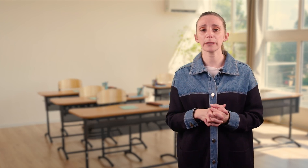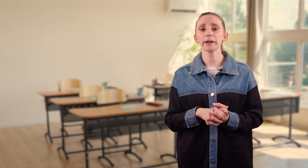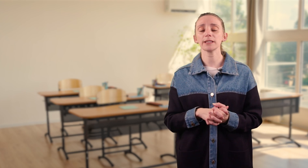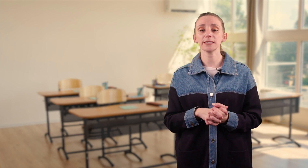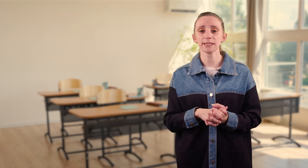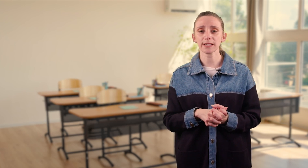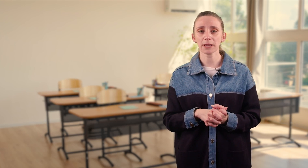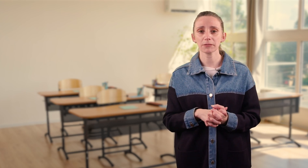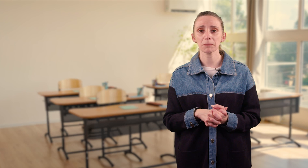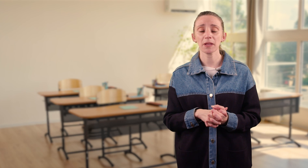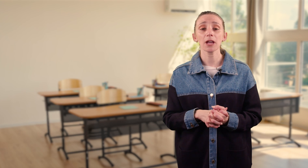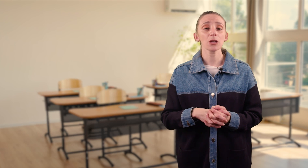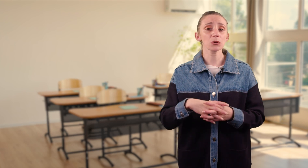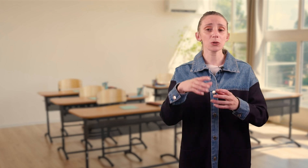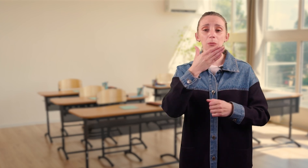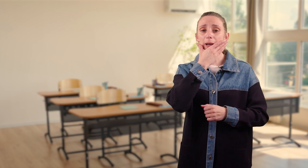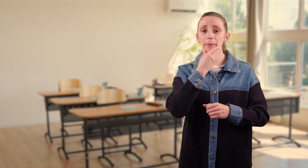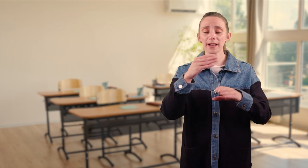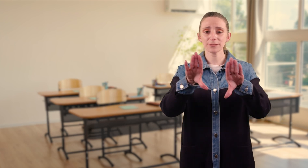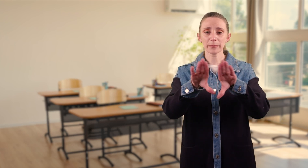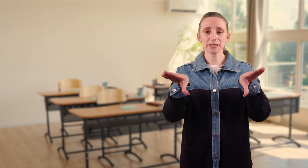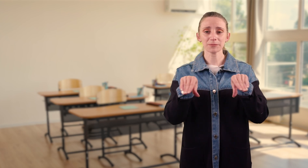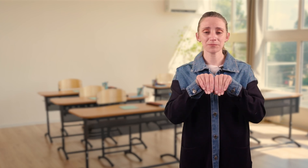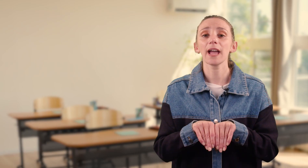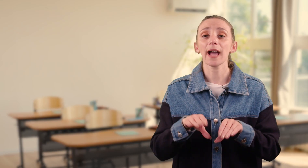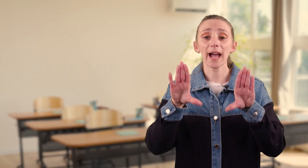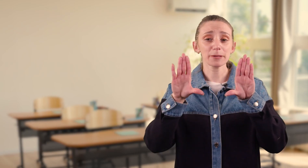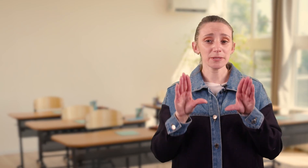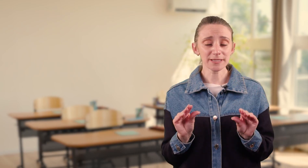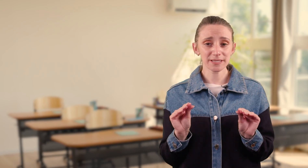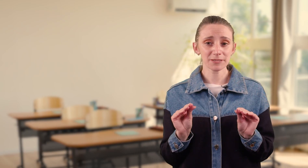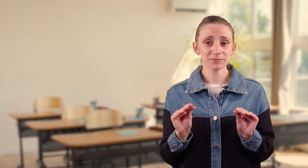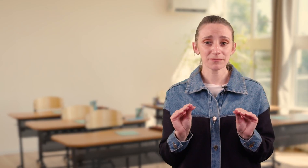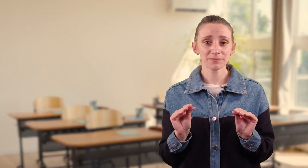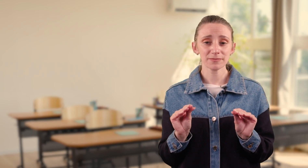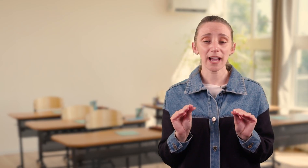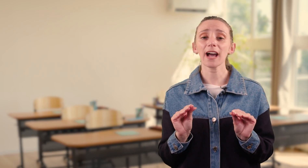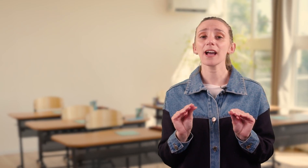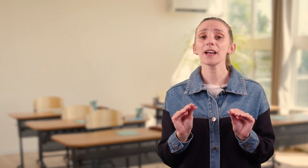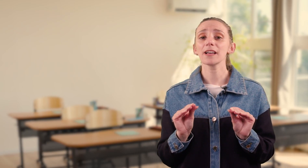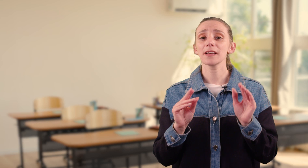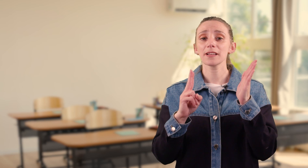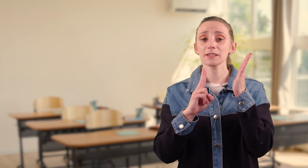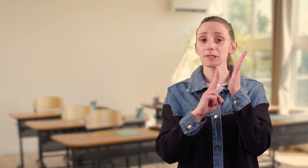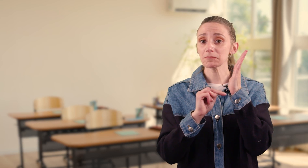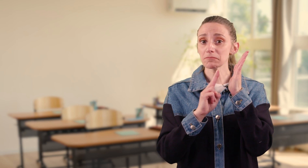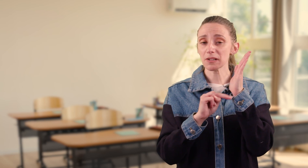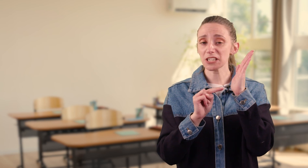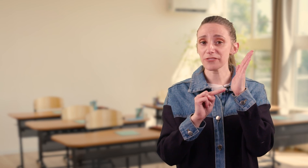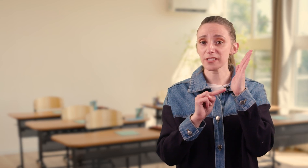pas nécessaire. Donc, ma belle famille habite à... Là, j'ai fait